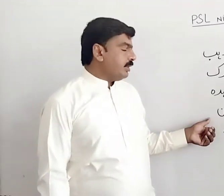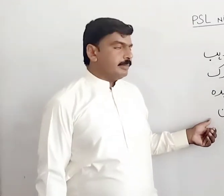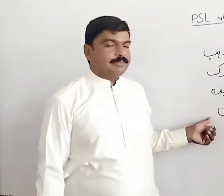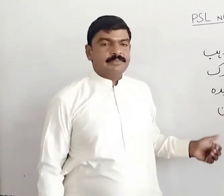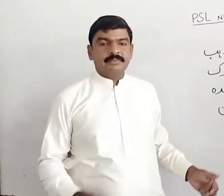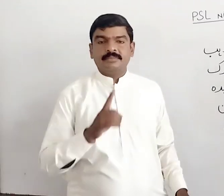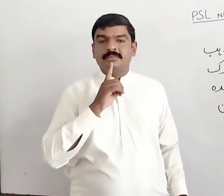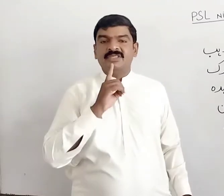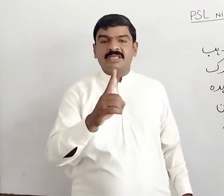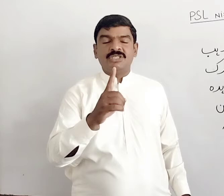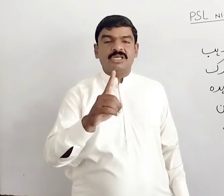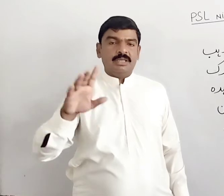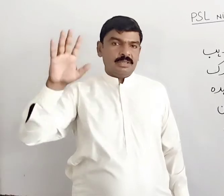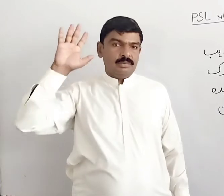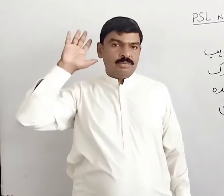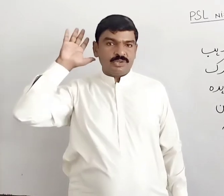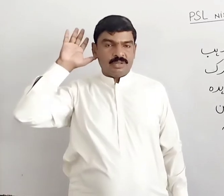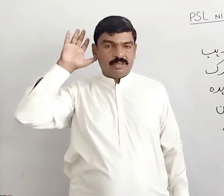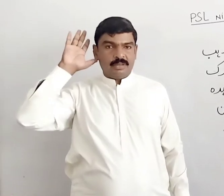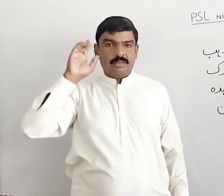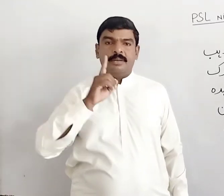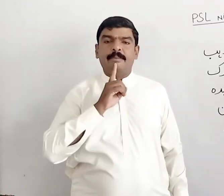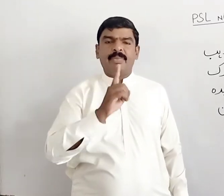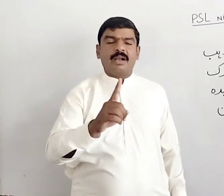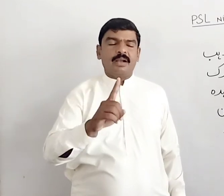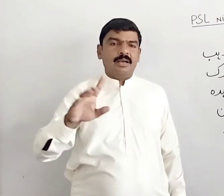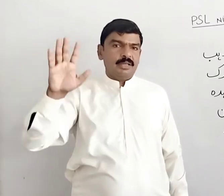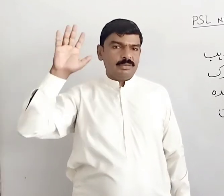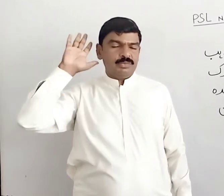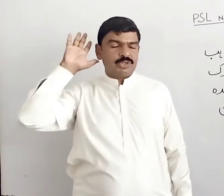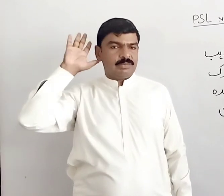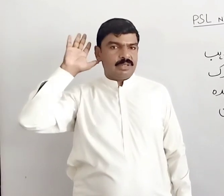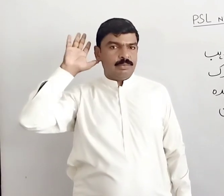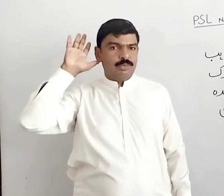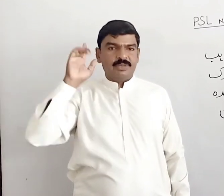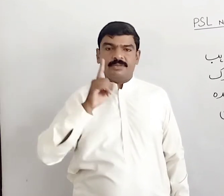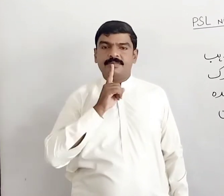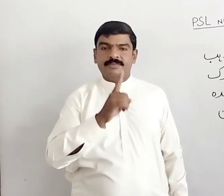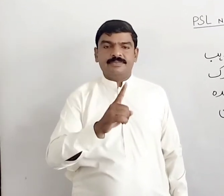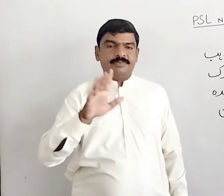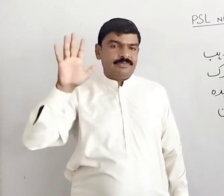مومن سچا مسلمان، پکا مسلمان. مومن.